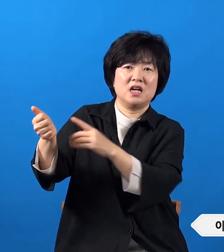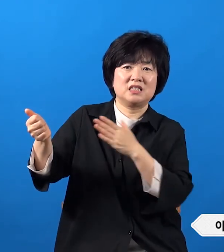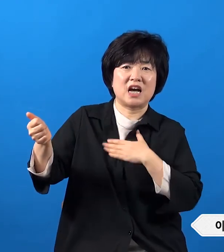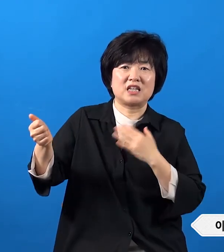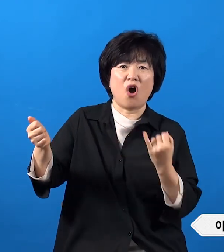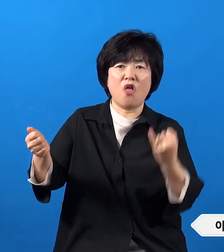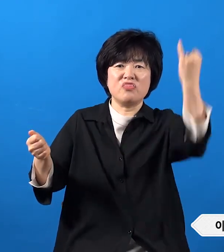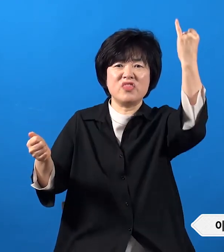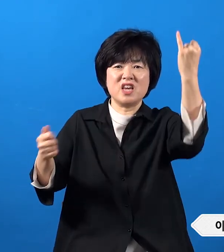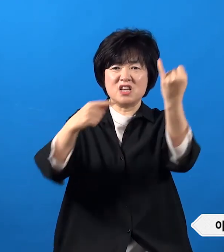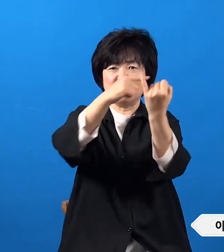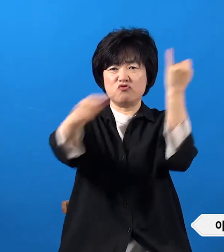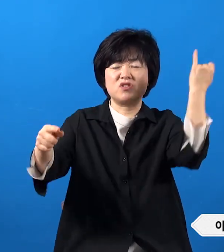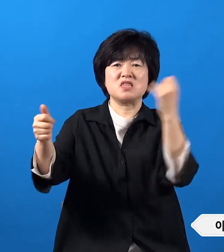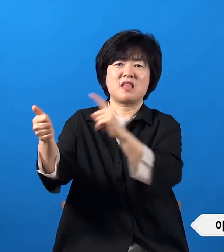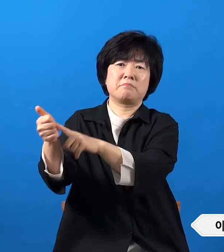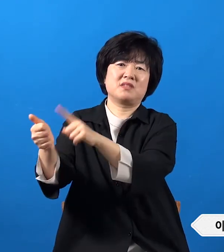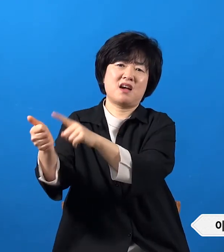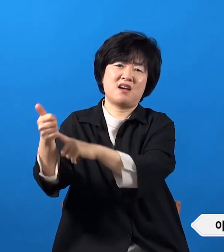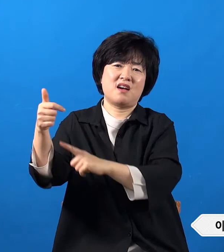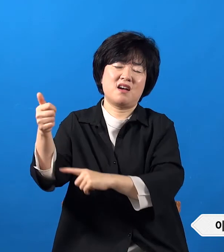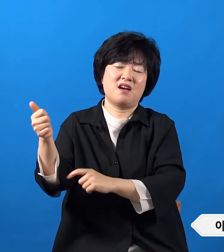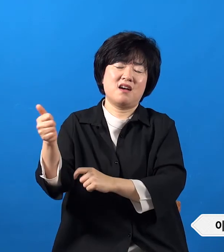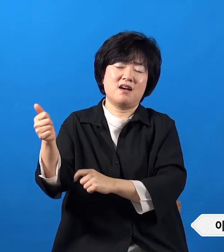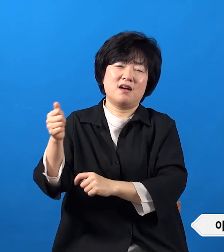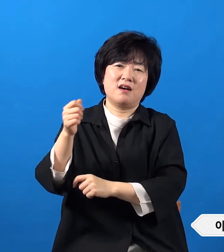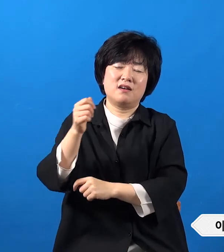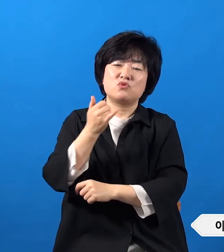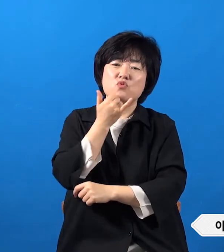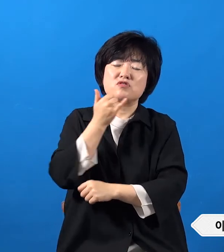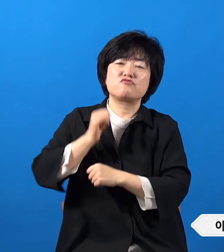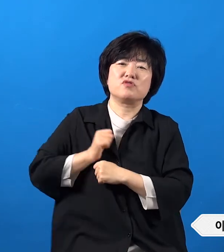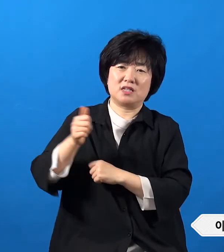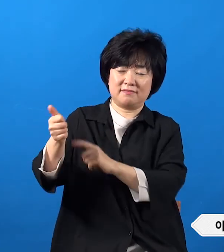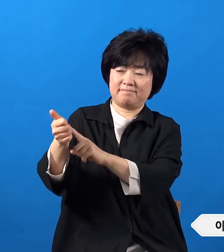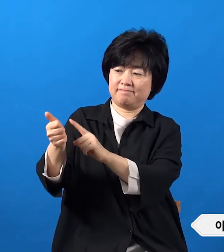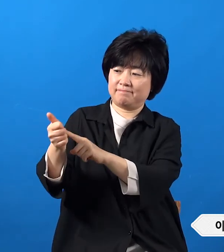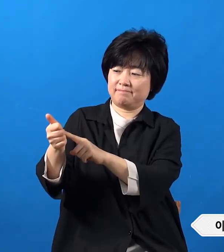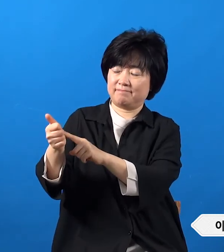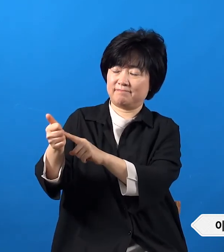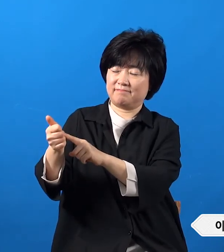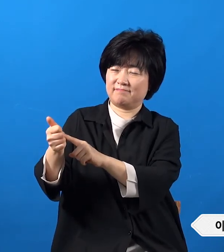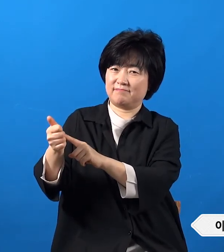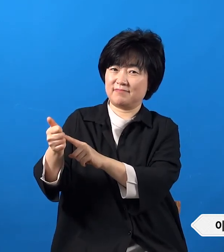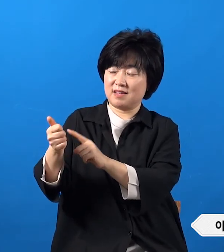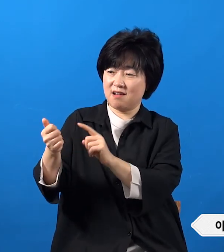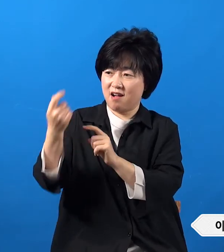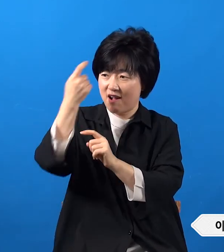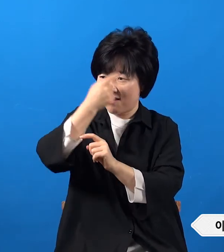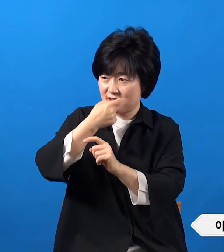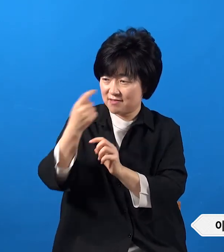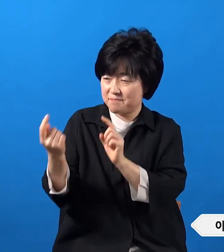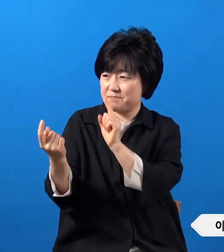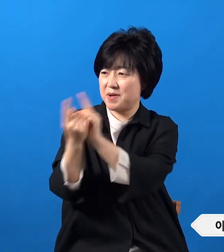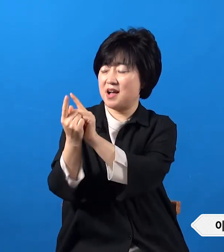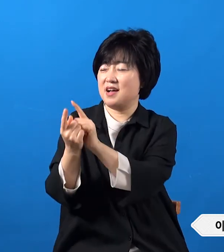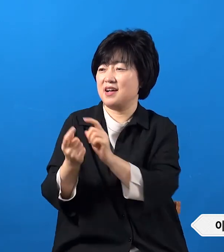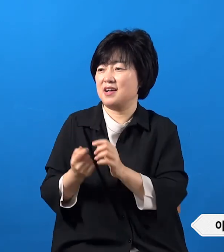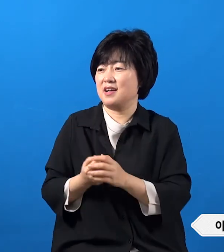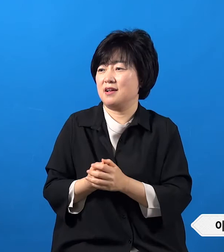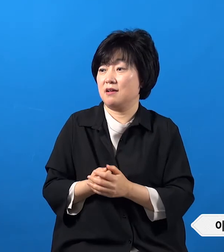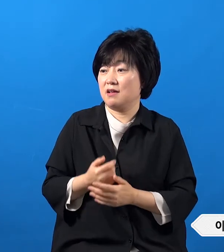앞에 다가오고 있는 거예요. 바로 그 순간 그는 이 책에서 바로 이런 말을 기록합니다. 제가 그대로